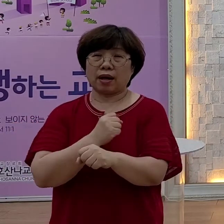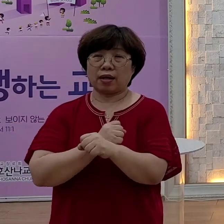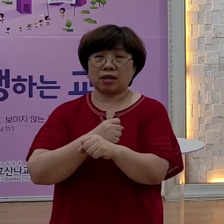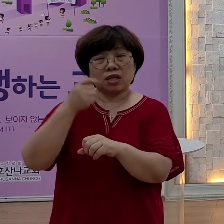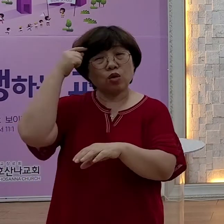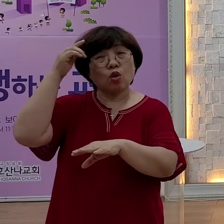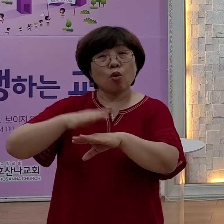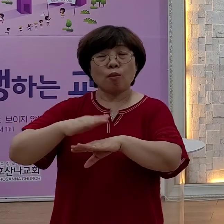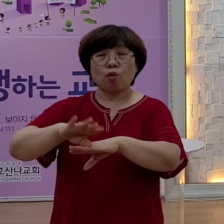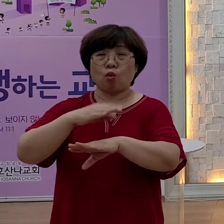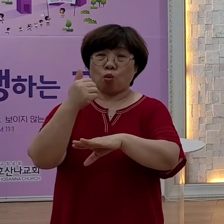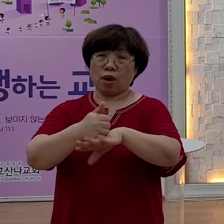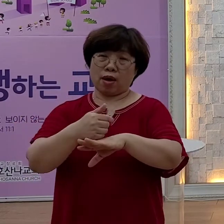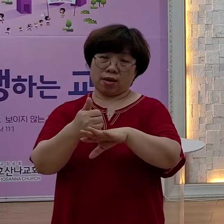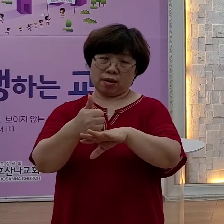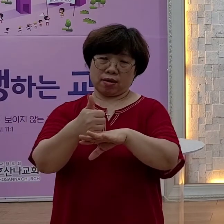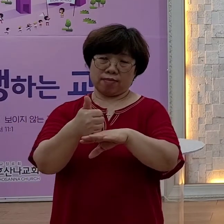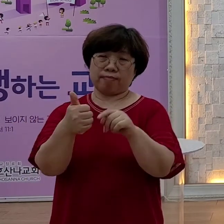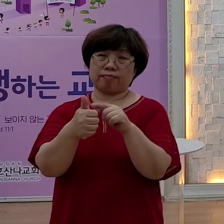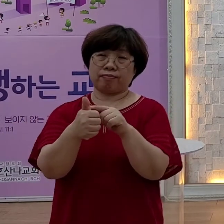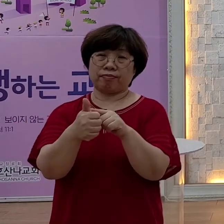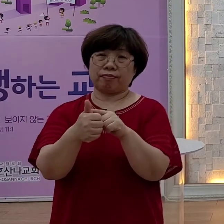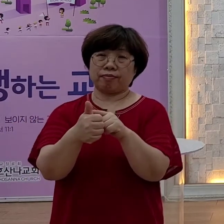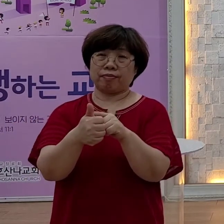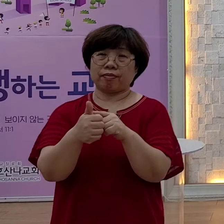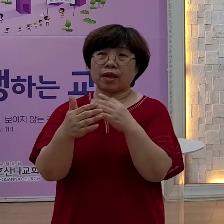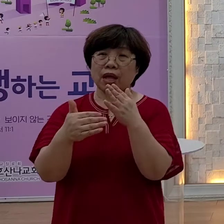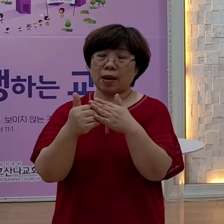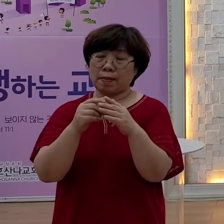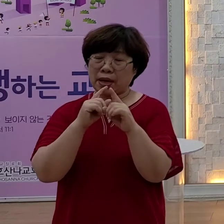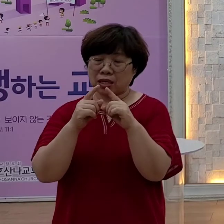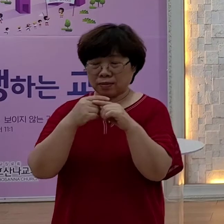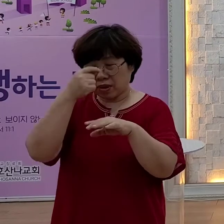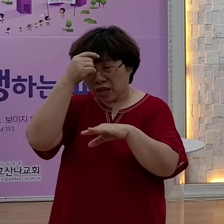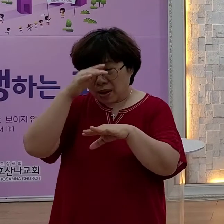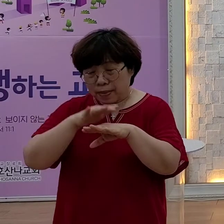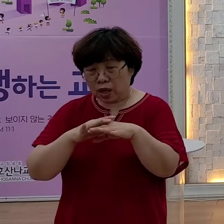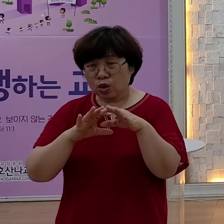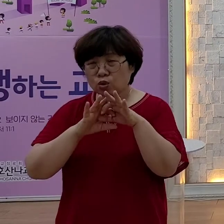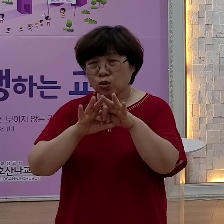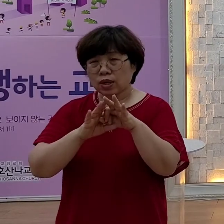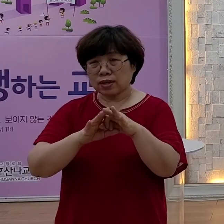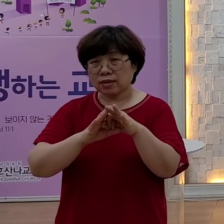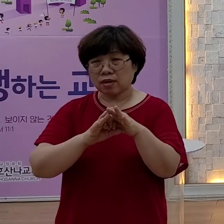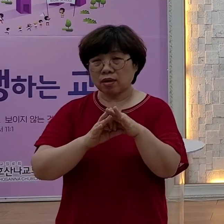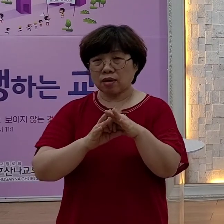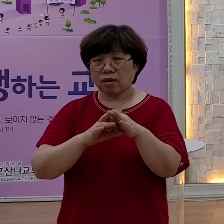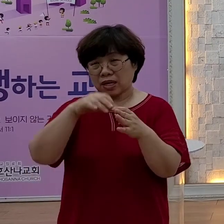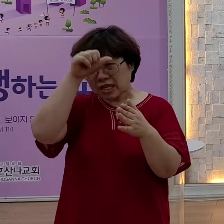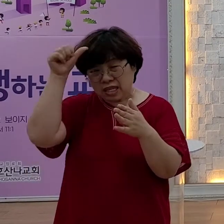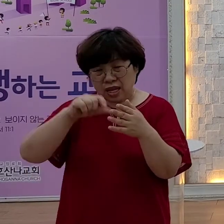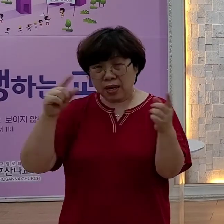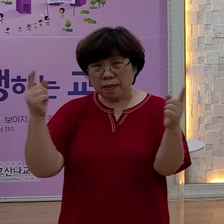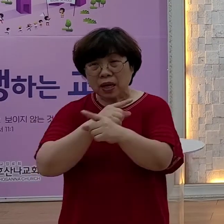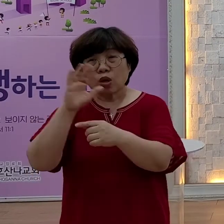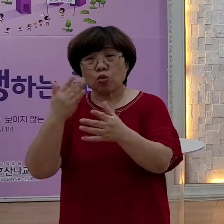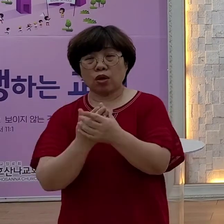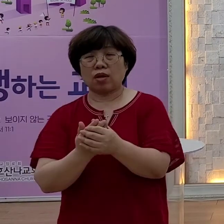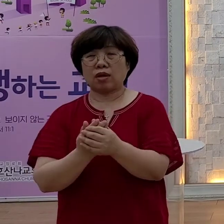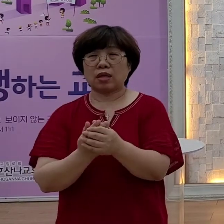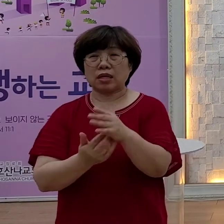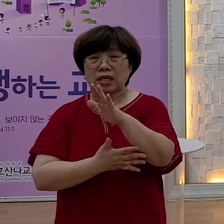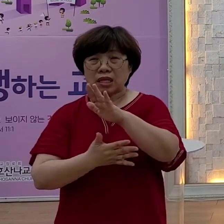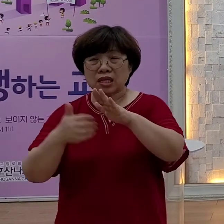이 하나님의 이 말씀, 이 예배를 통해서 그의 인생이 바뀌었어요. 그 실패의 원인이